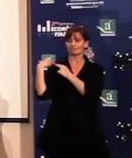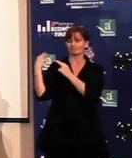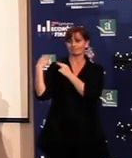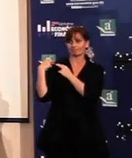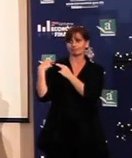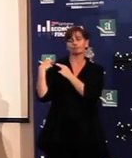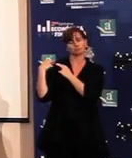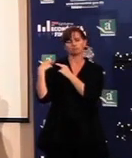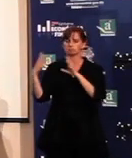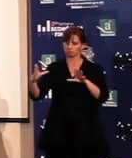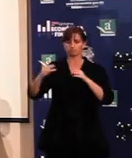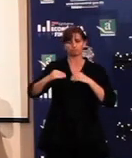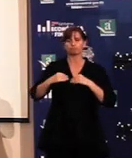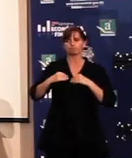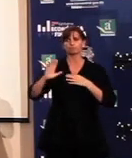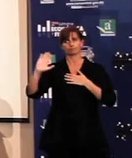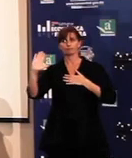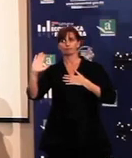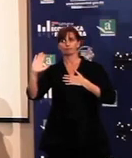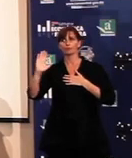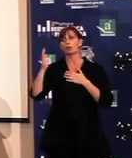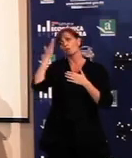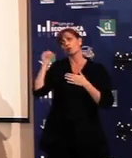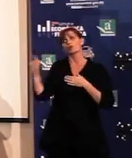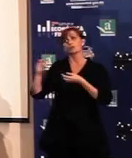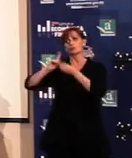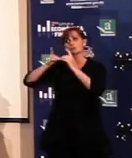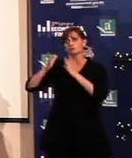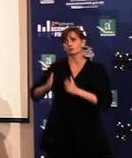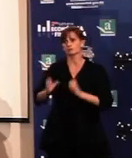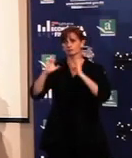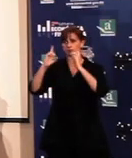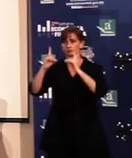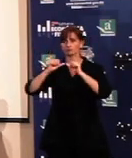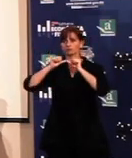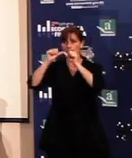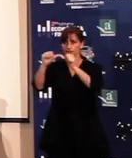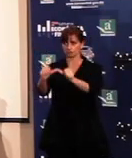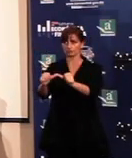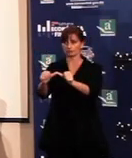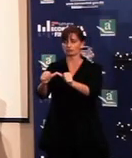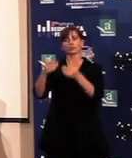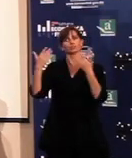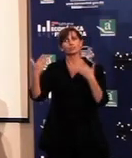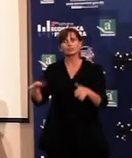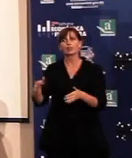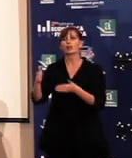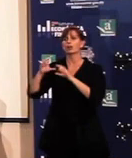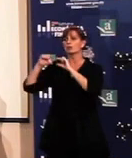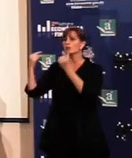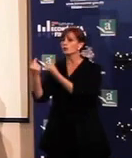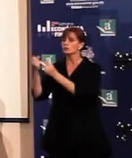que asumí en la institución como director de educación continuada ya nosotros hemos estado trabajando y